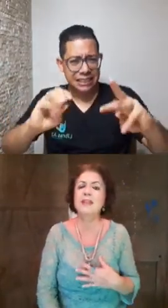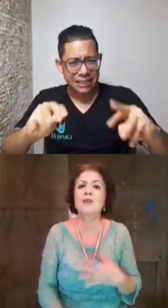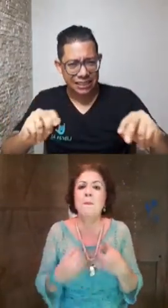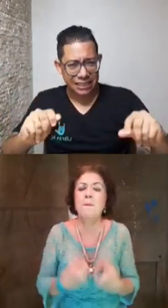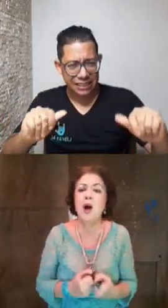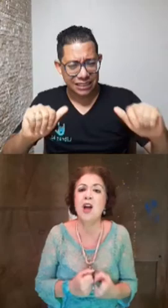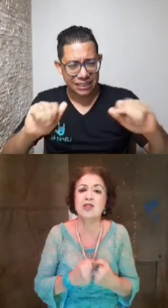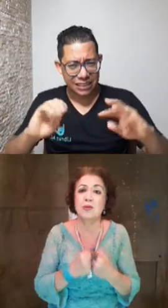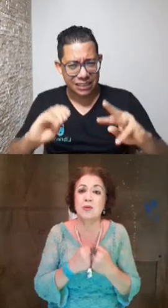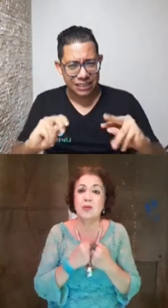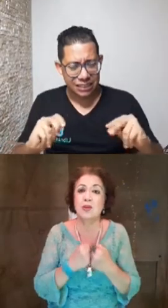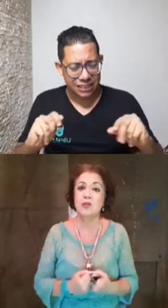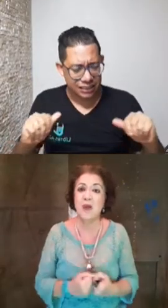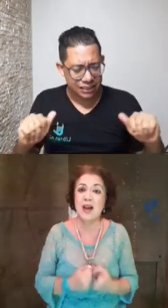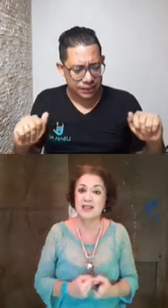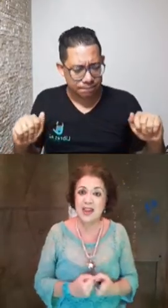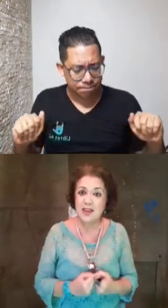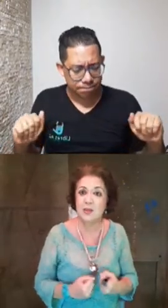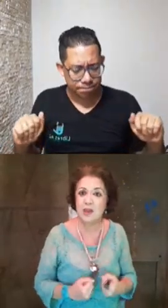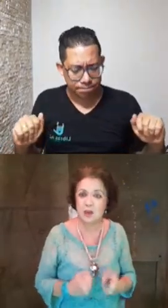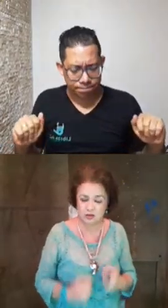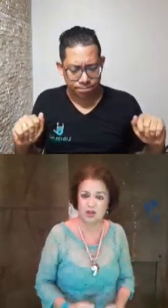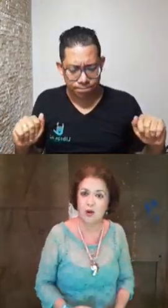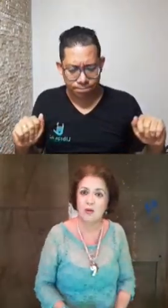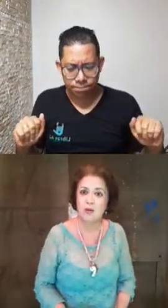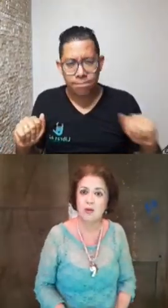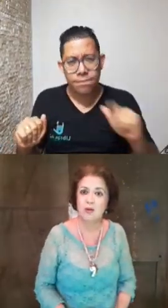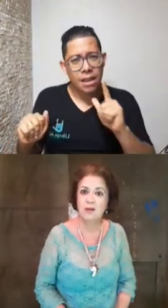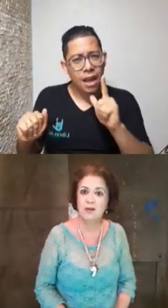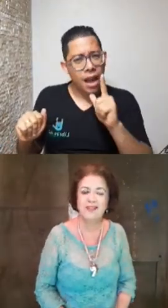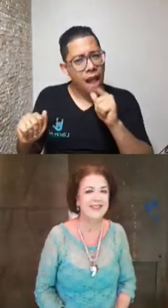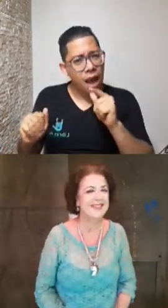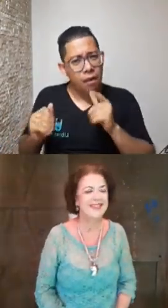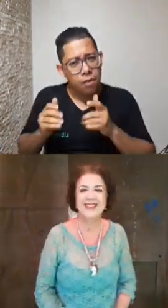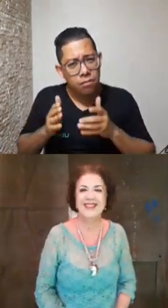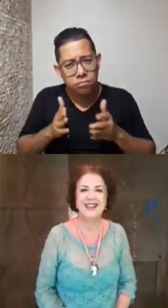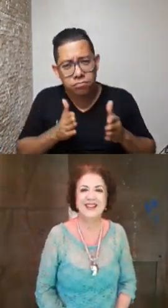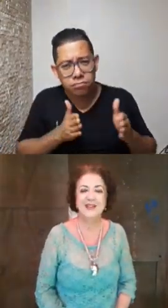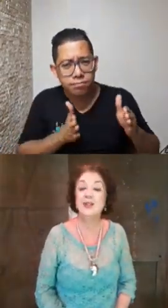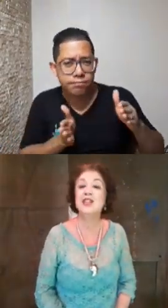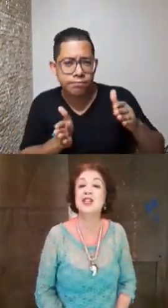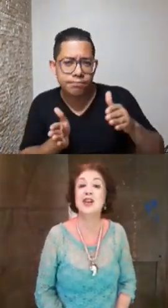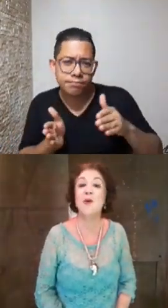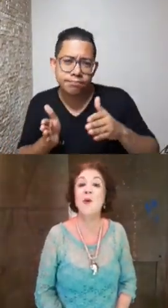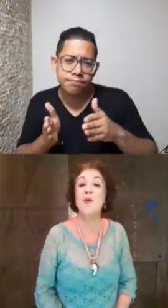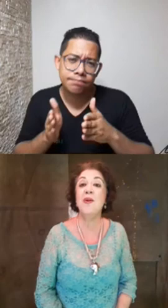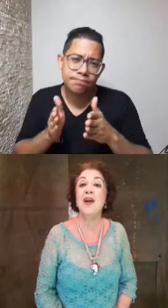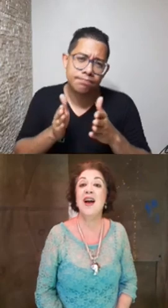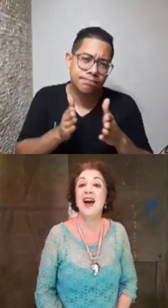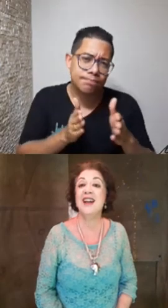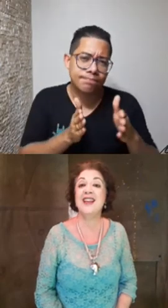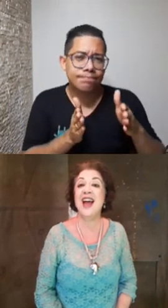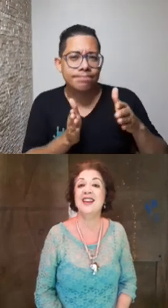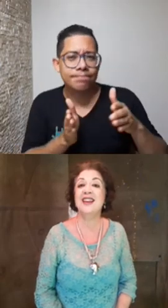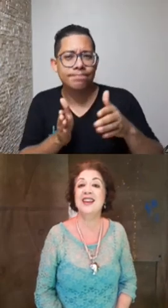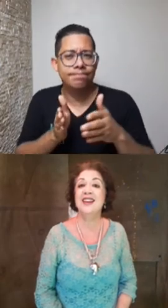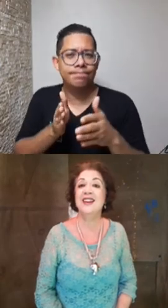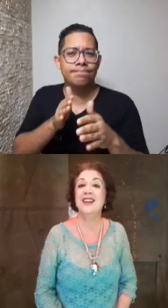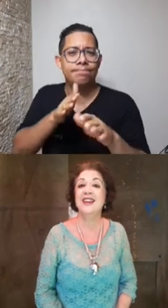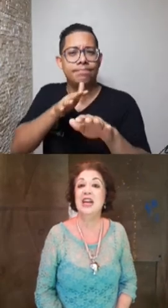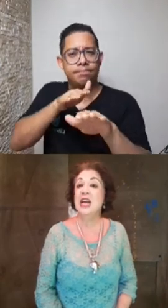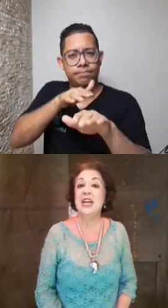Mas eu não posso continuar sendo o que eu sou. Você chegou até